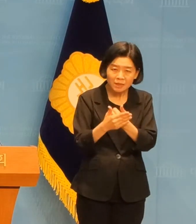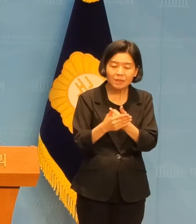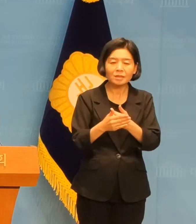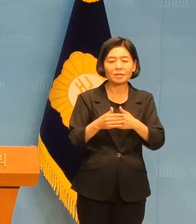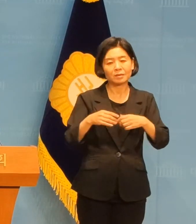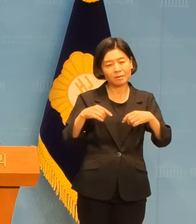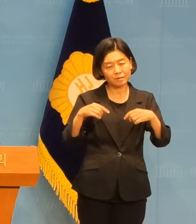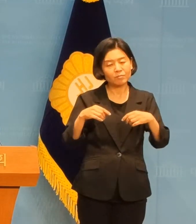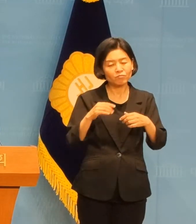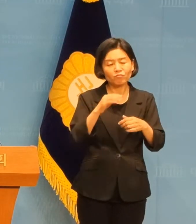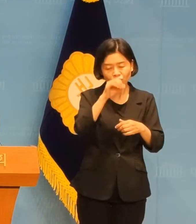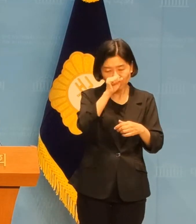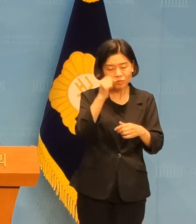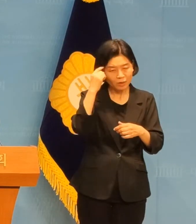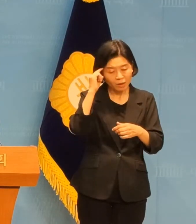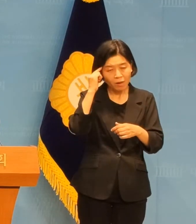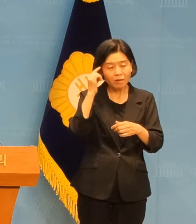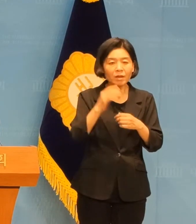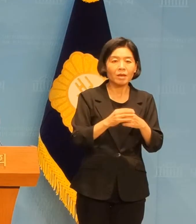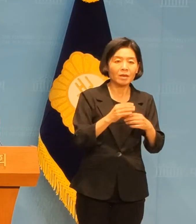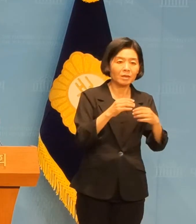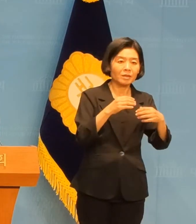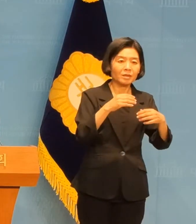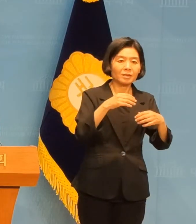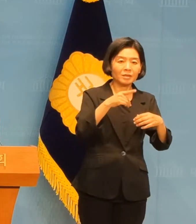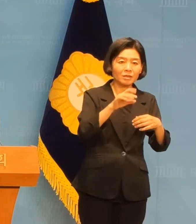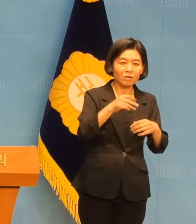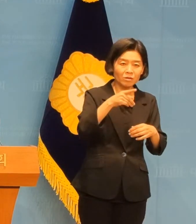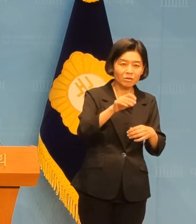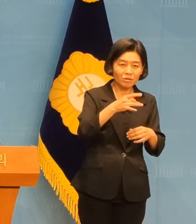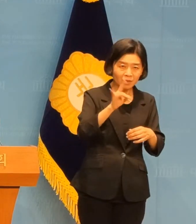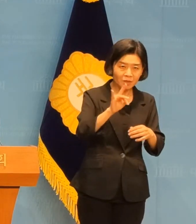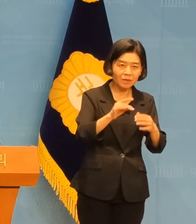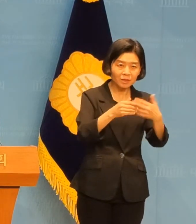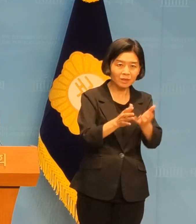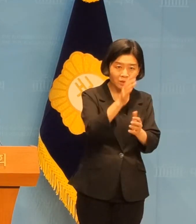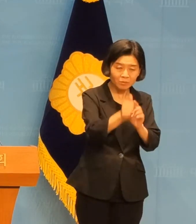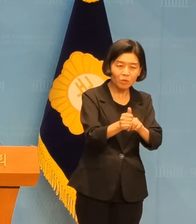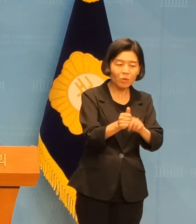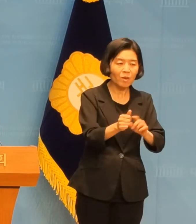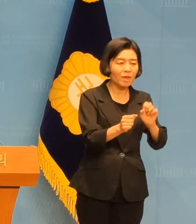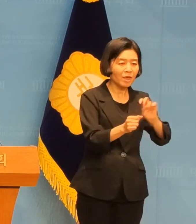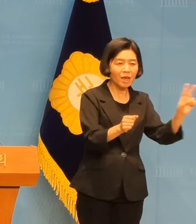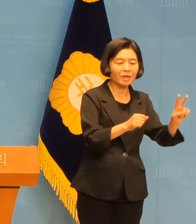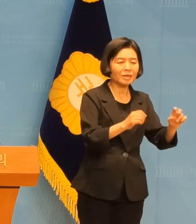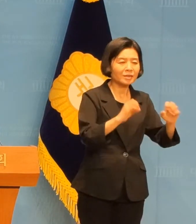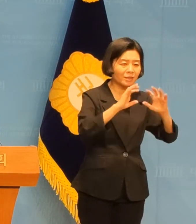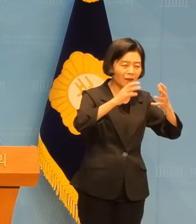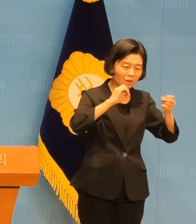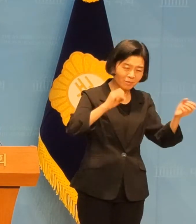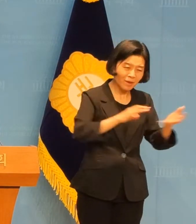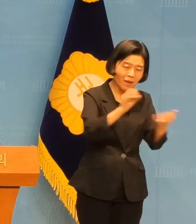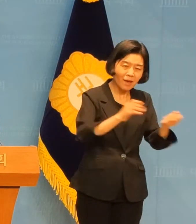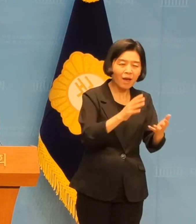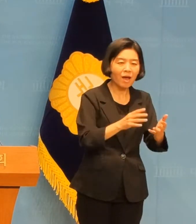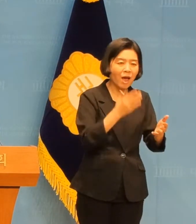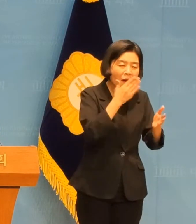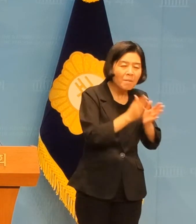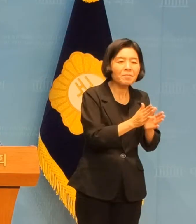대표는 야당을 내란 세력으로 몰며 정당 해산까지 언급했습니다. 대통령실